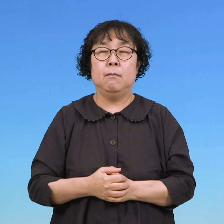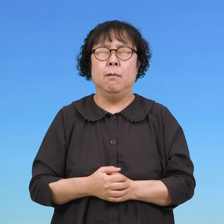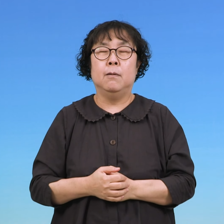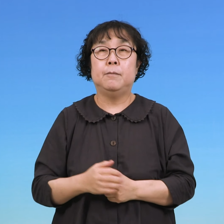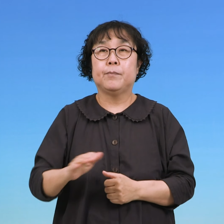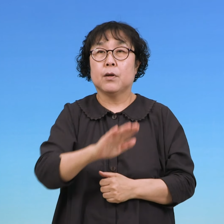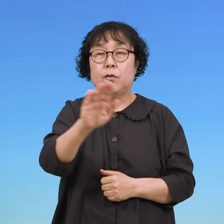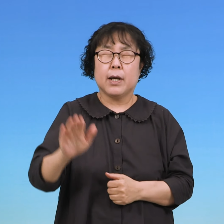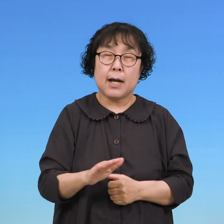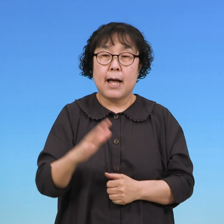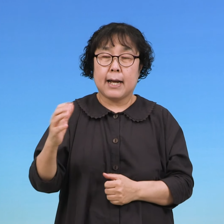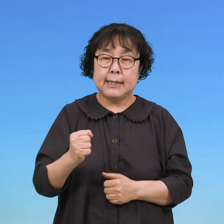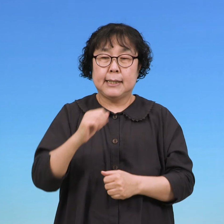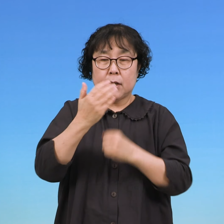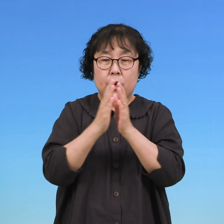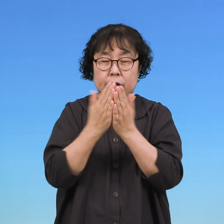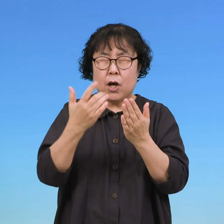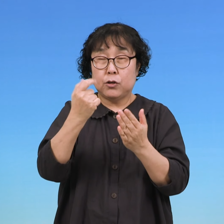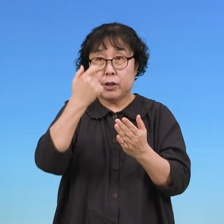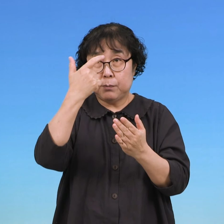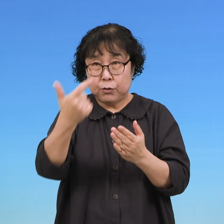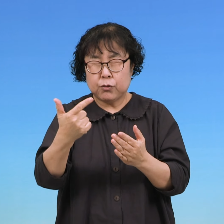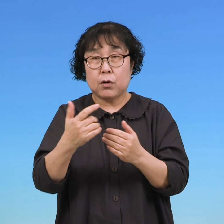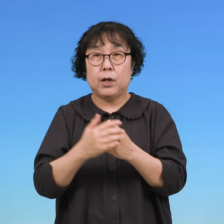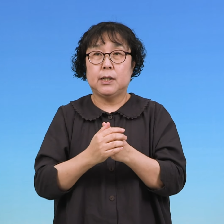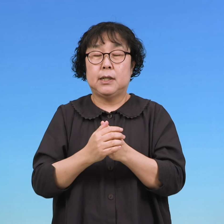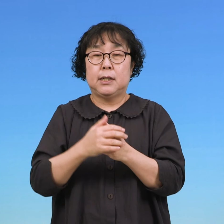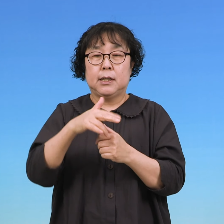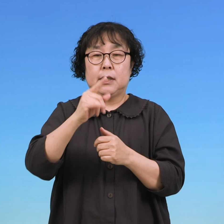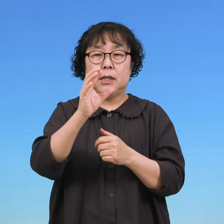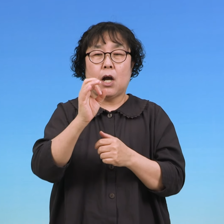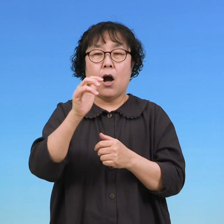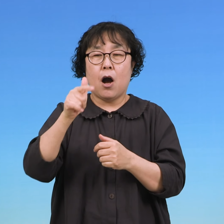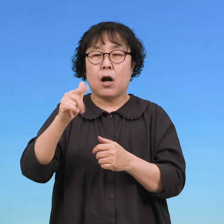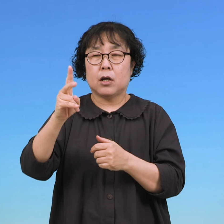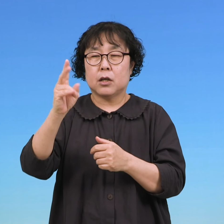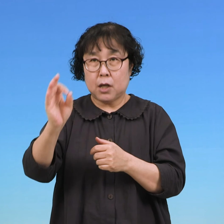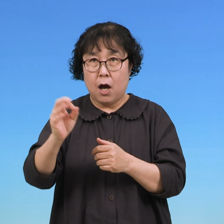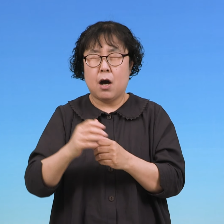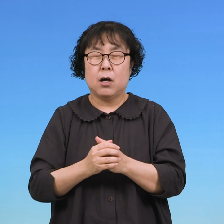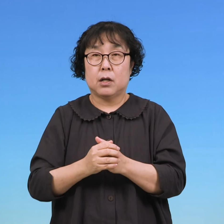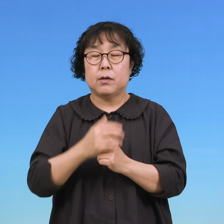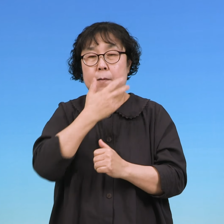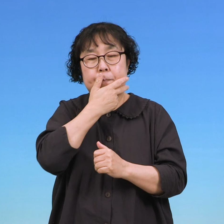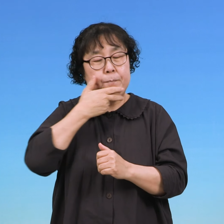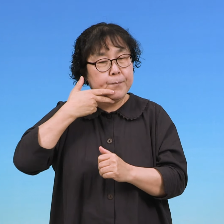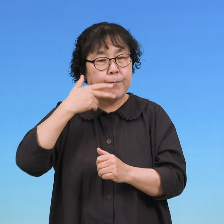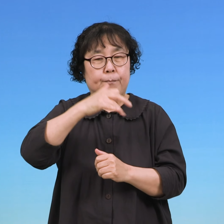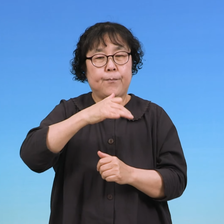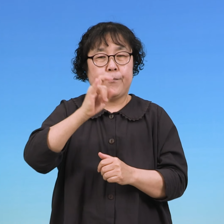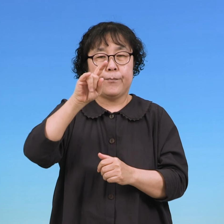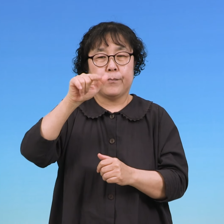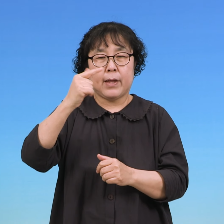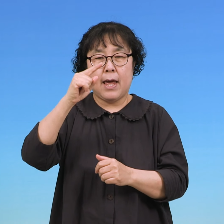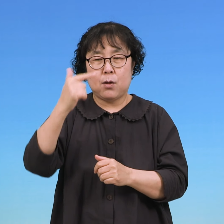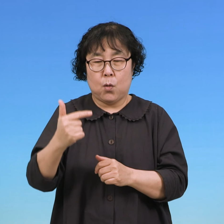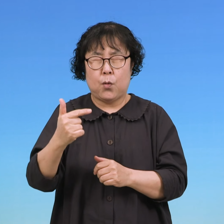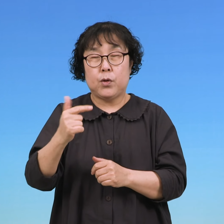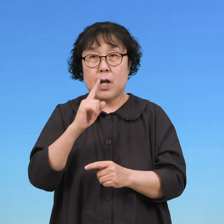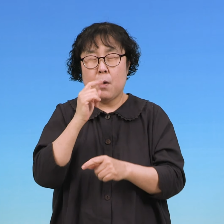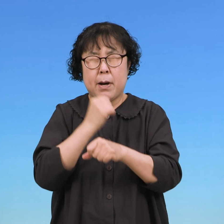지금 우리가 갖고 있는 성경 66권을 우리말로는 정경이라 그러고요, 영어로는 캐논이라 그럽니다.